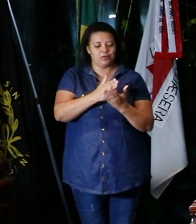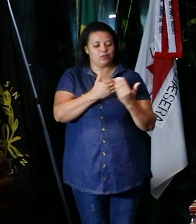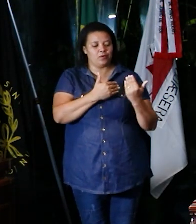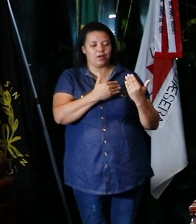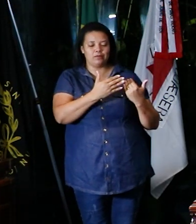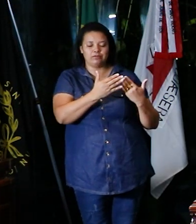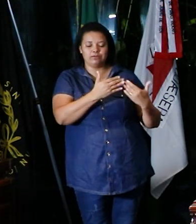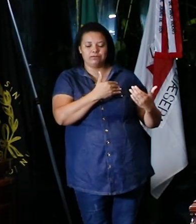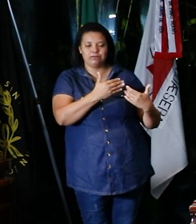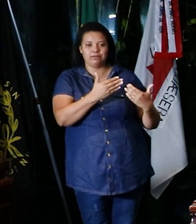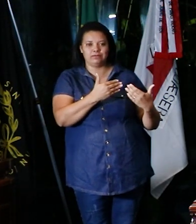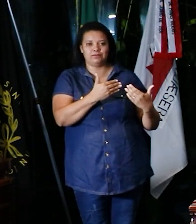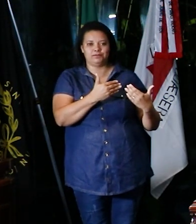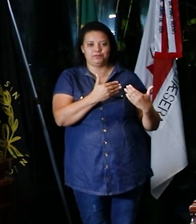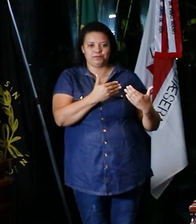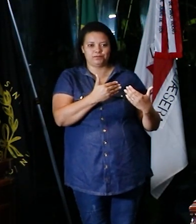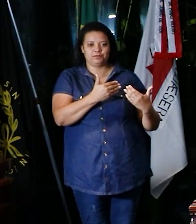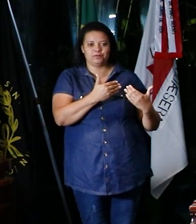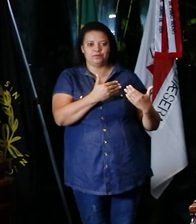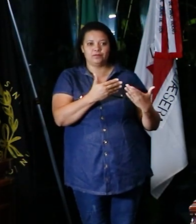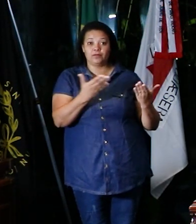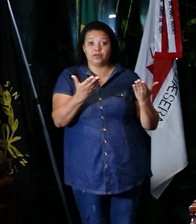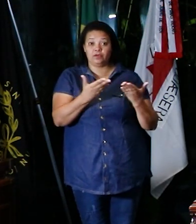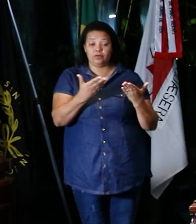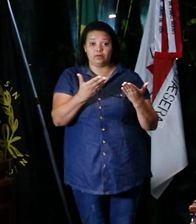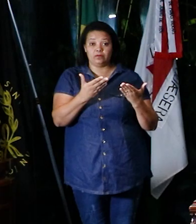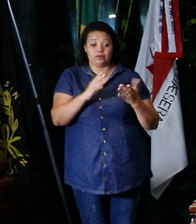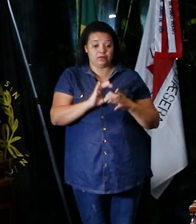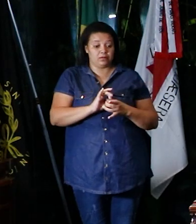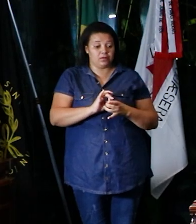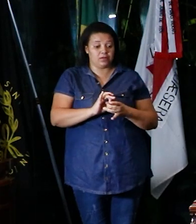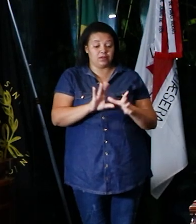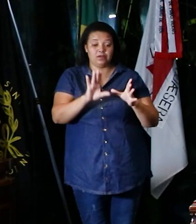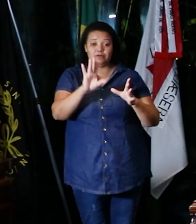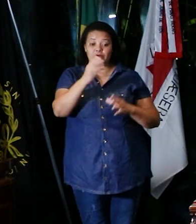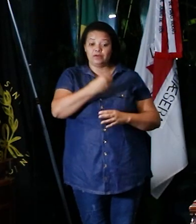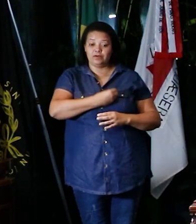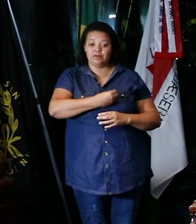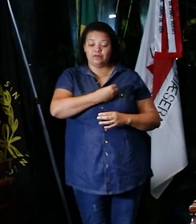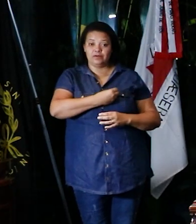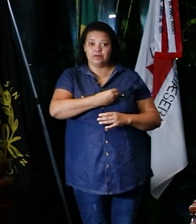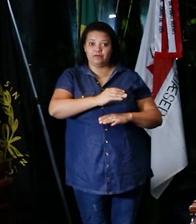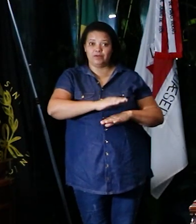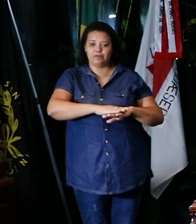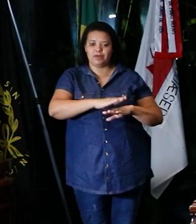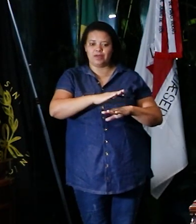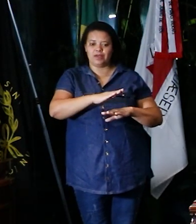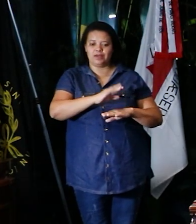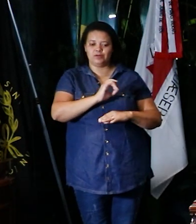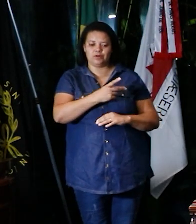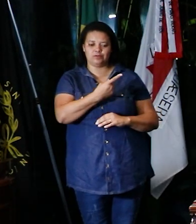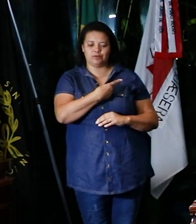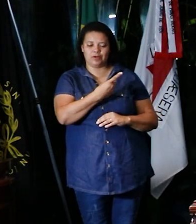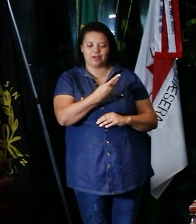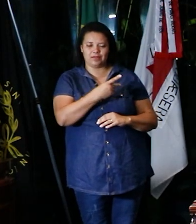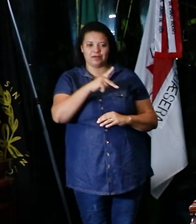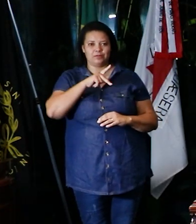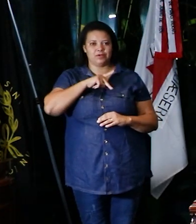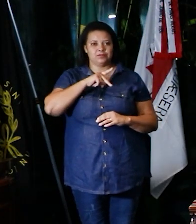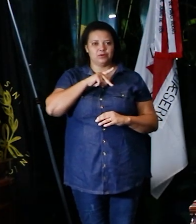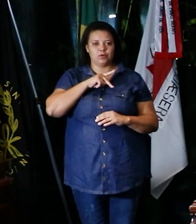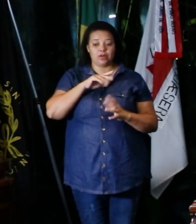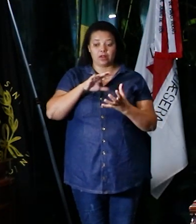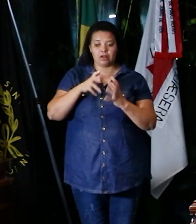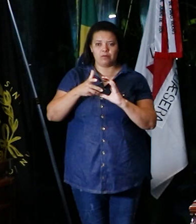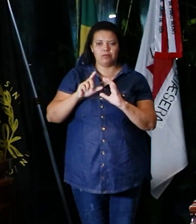ele. Agora estamos mais livres. Vamos viver mais para nós? A bola